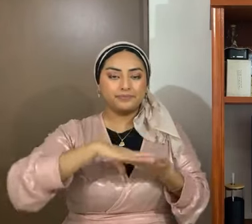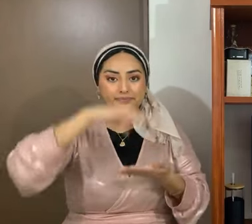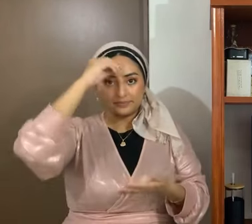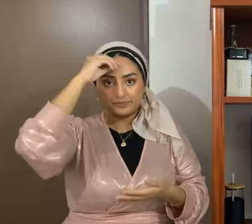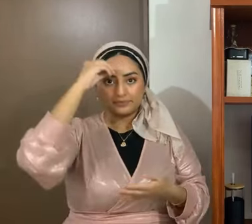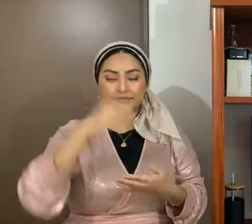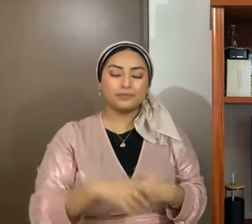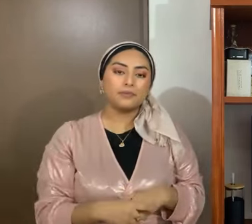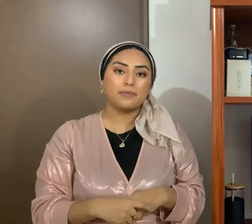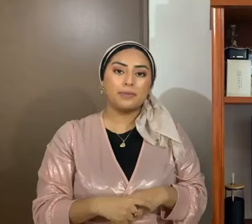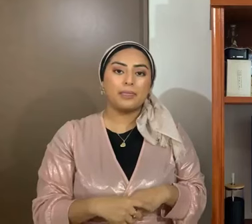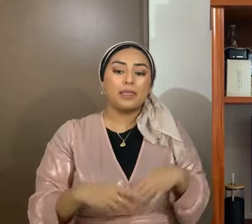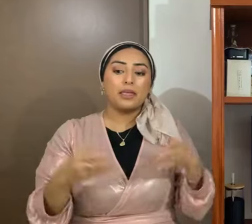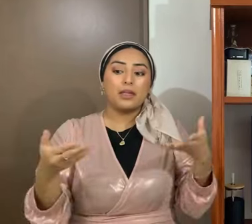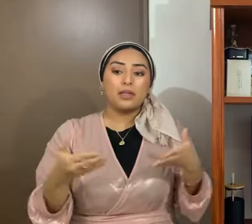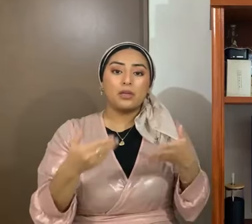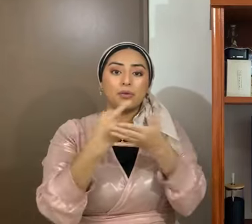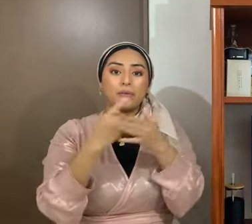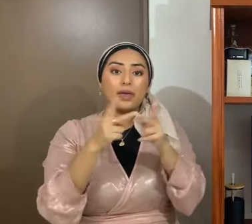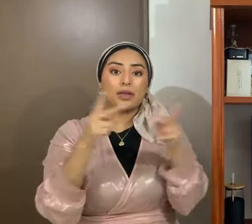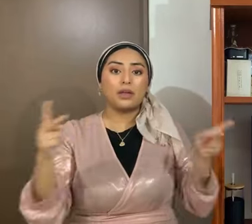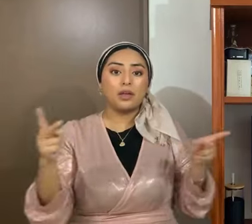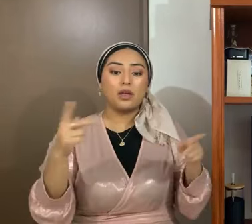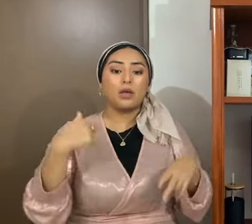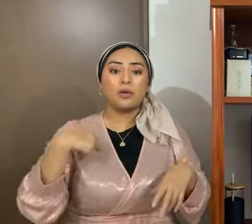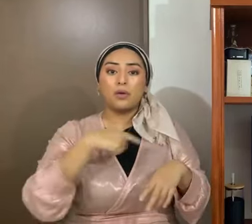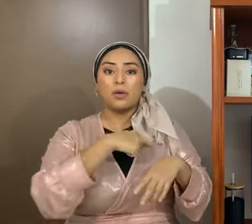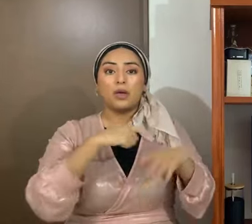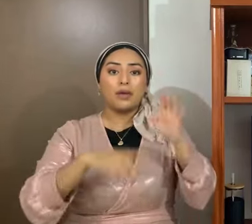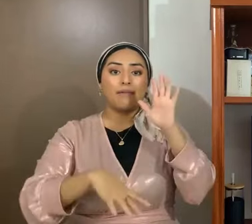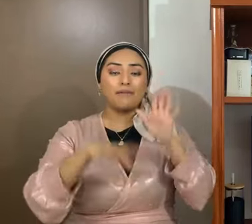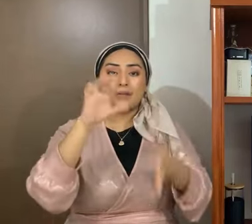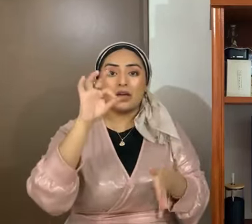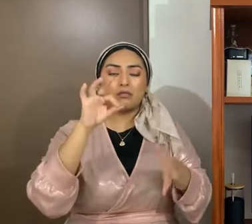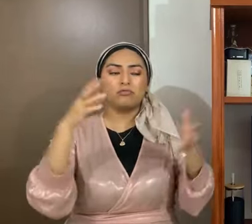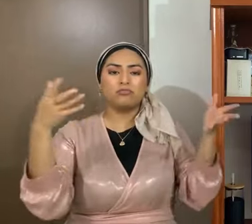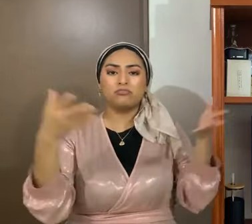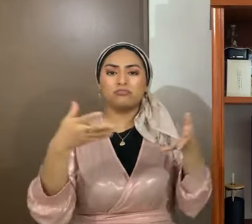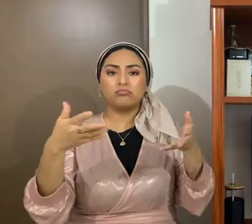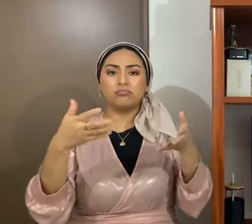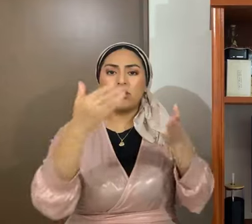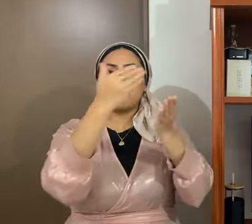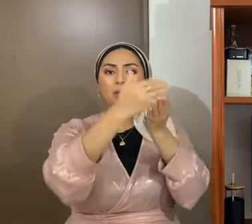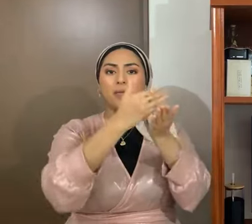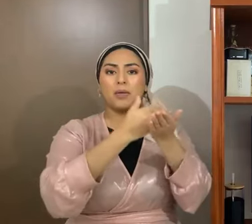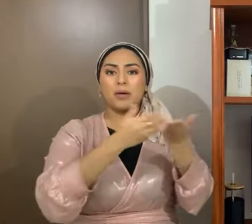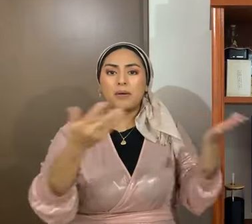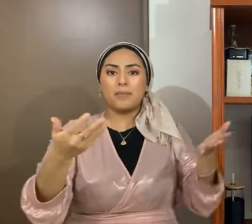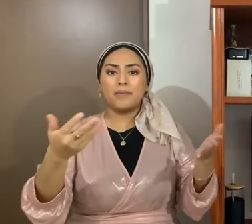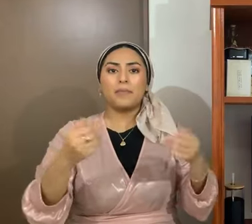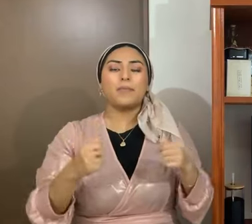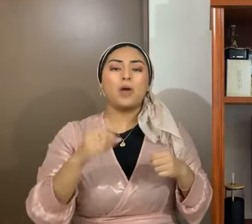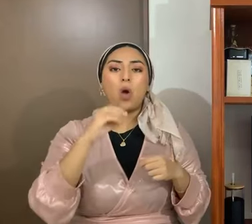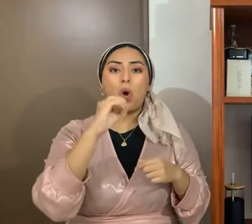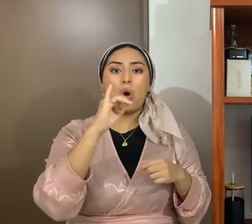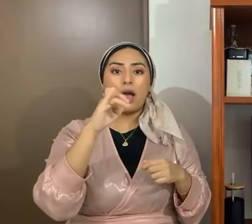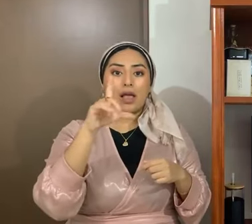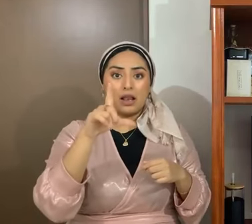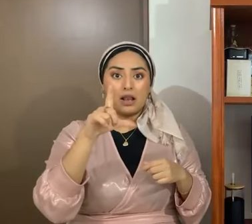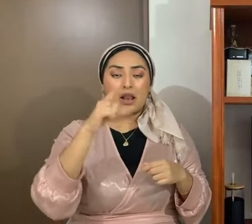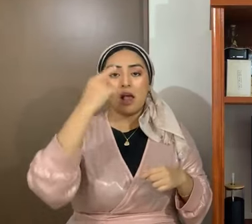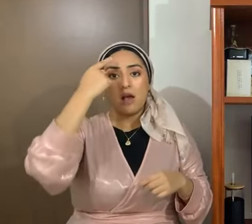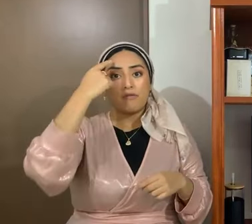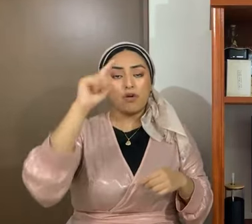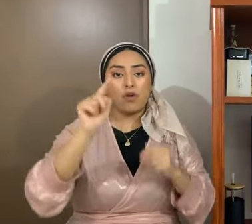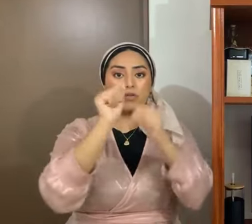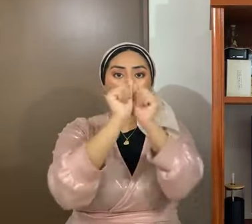día de hoy. En esta parasha encontraremos, entre otros, amados Sahim, los siguientes puntos. El aceite para